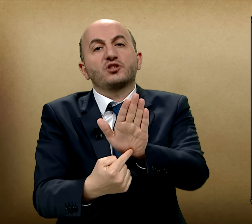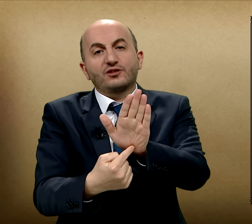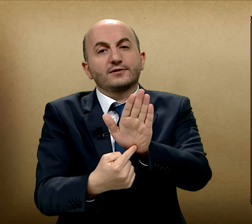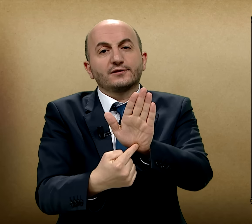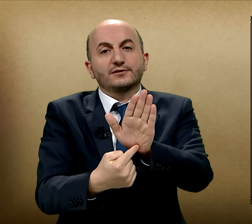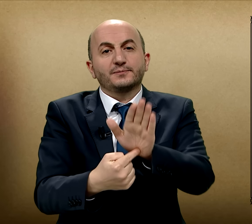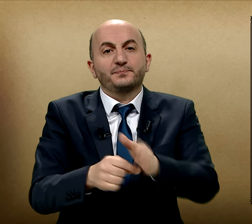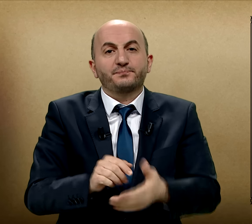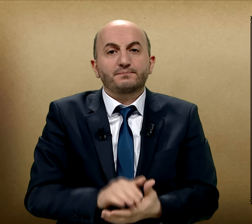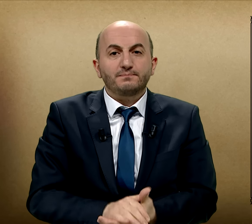göstermiştir.